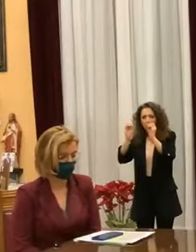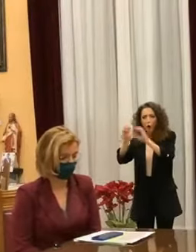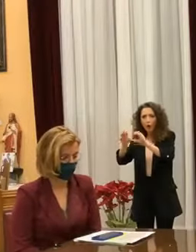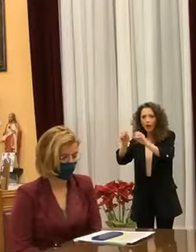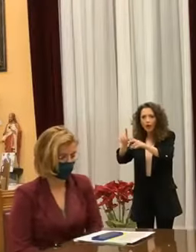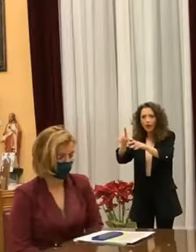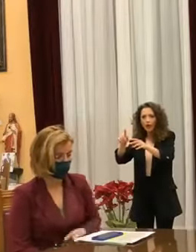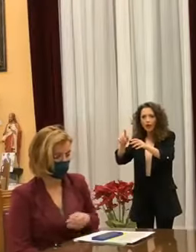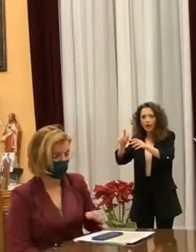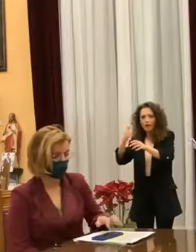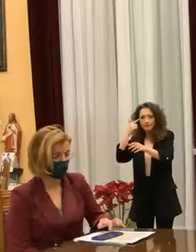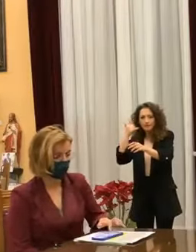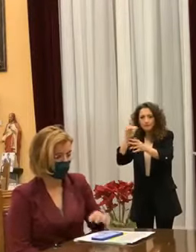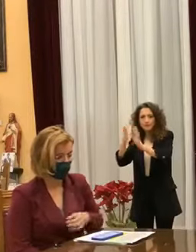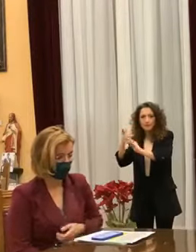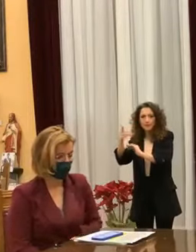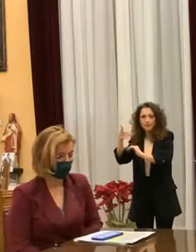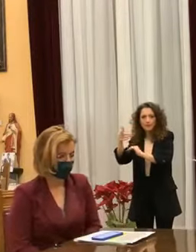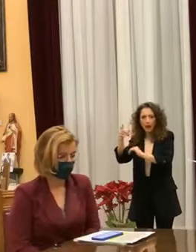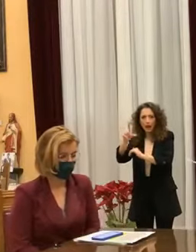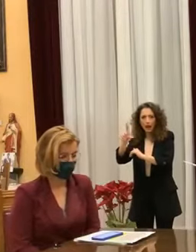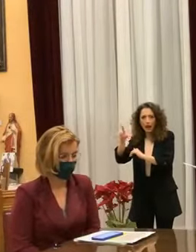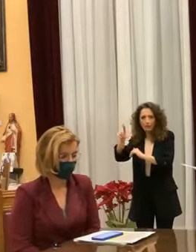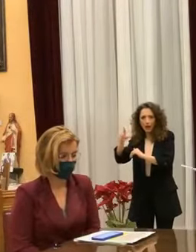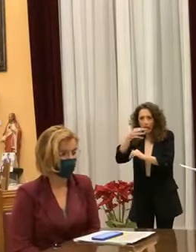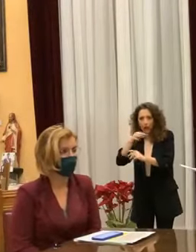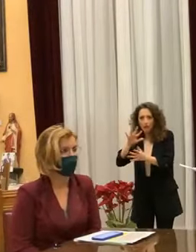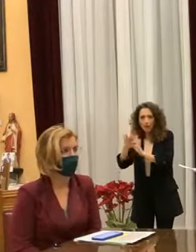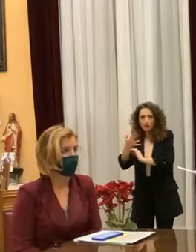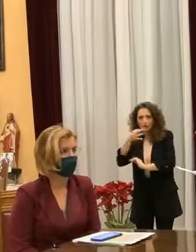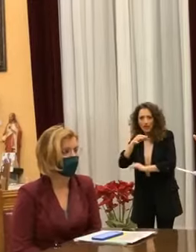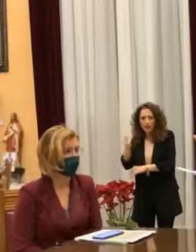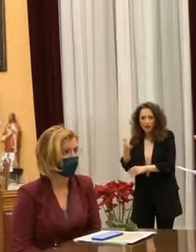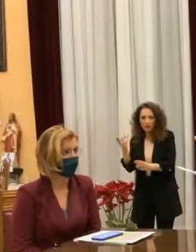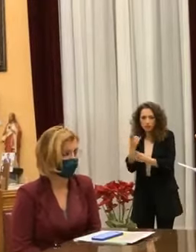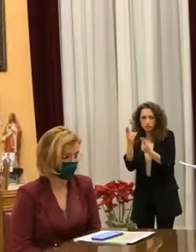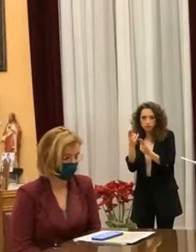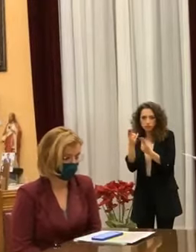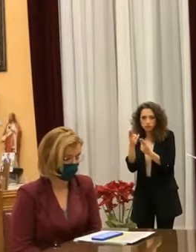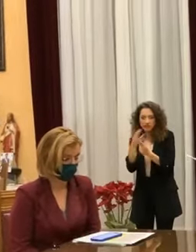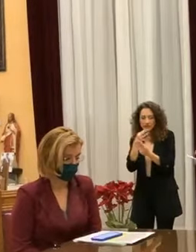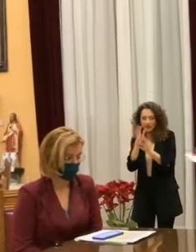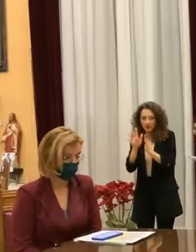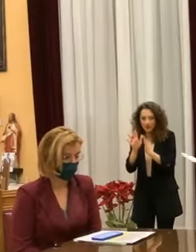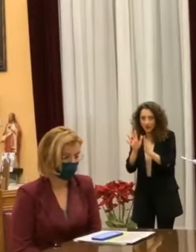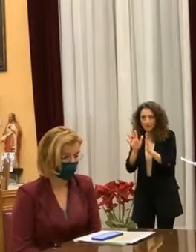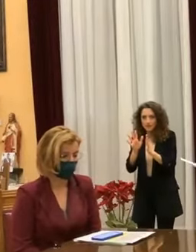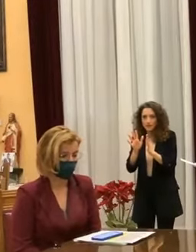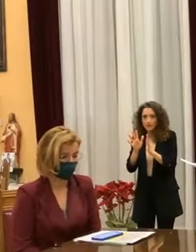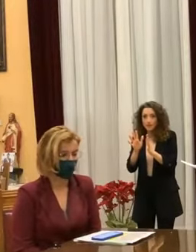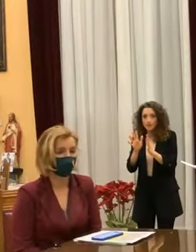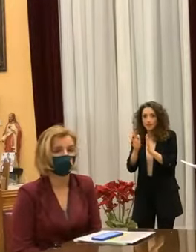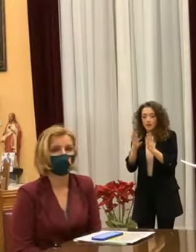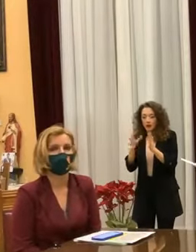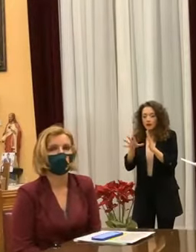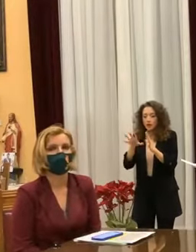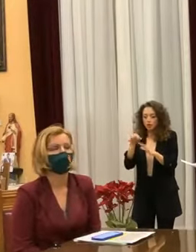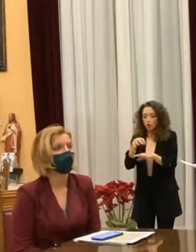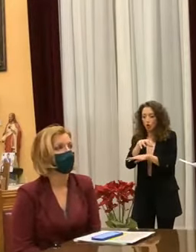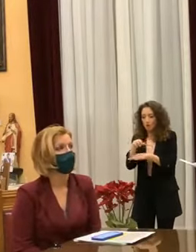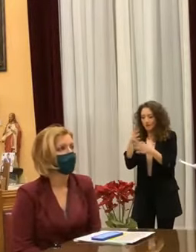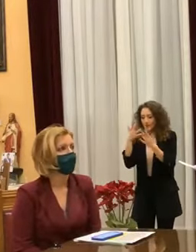miracoli. Quindi dice, nonostante quindi questo, sono pervenuti Sono